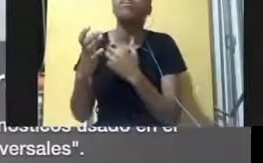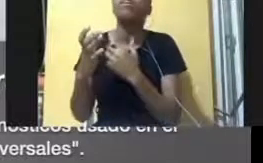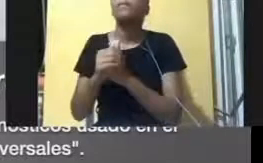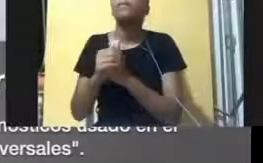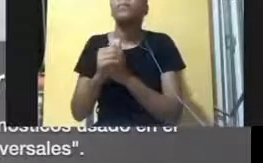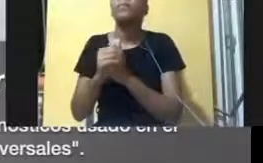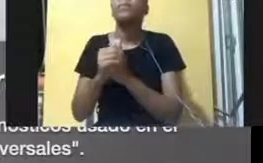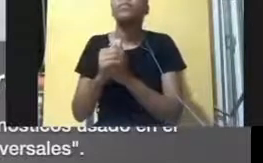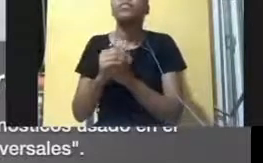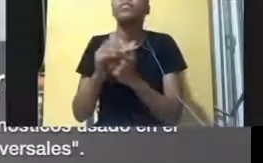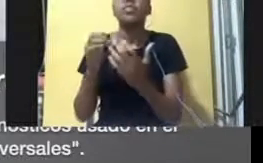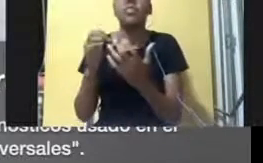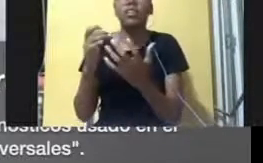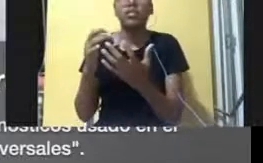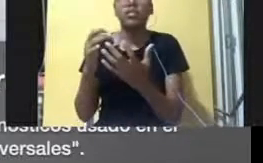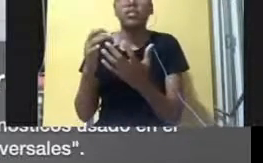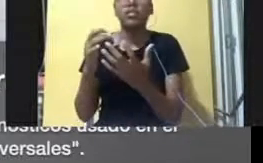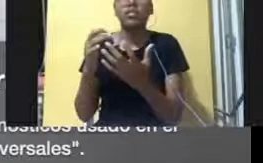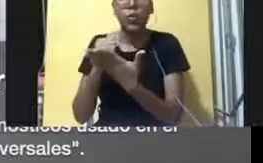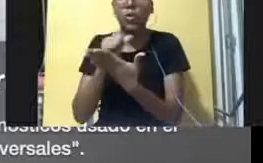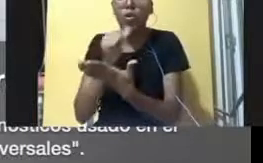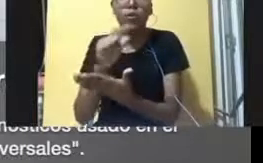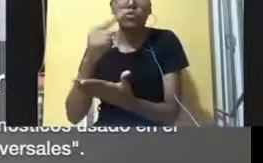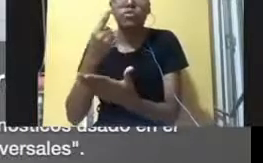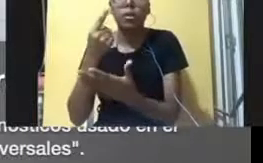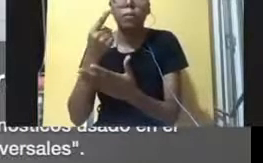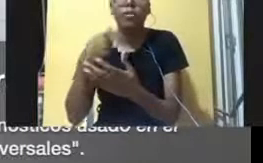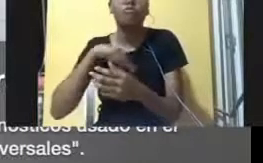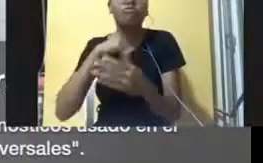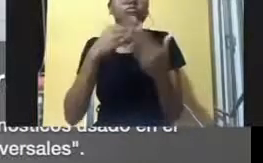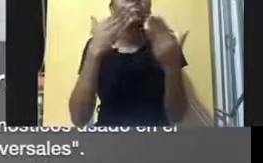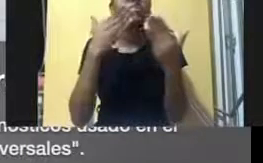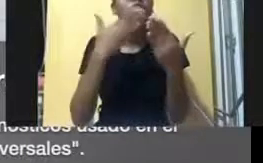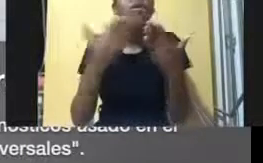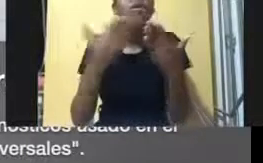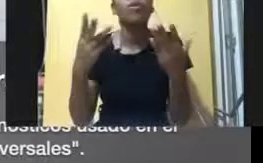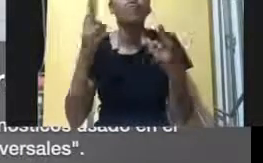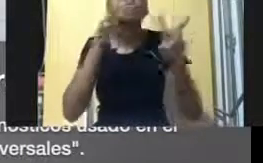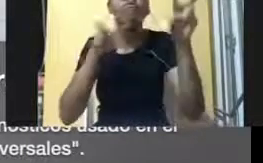cuando percibimos cosas, sino también cuando pensamos e